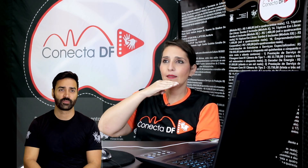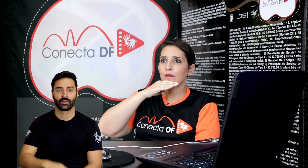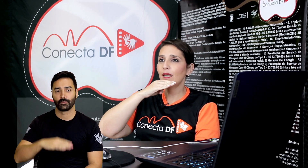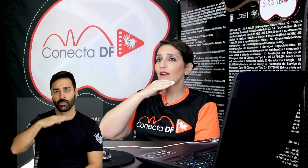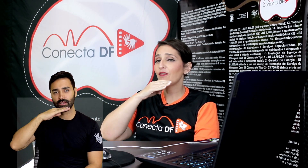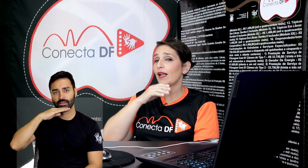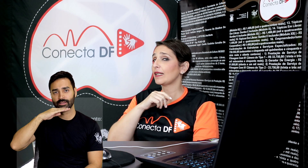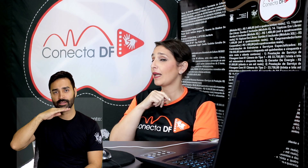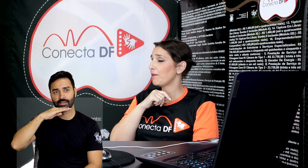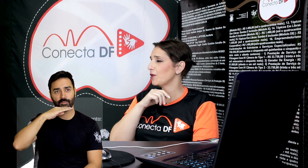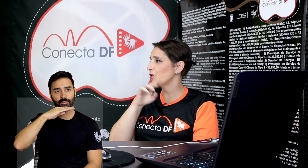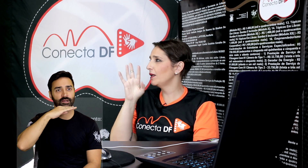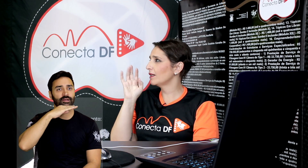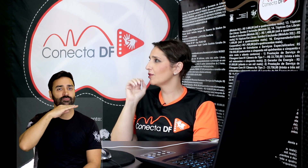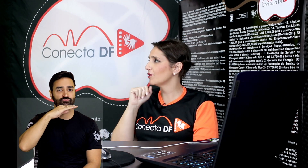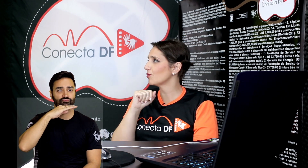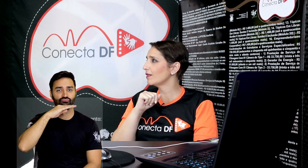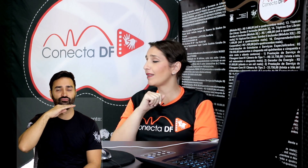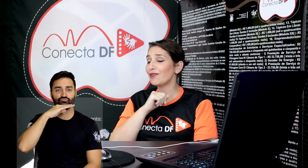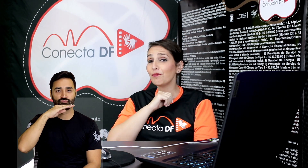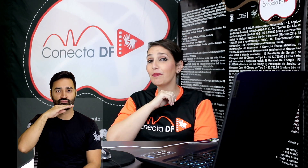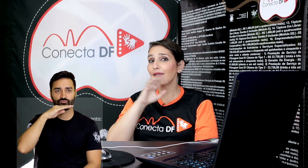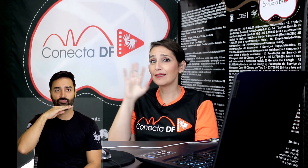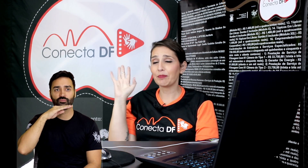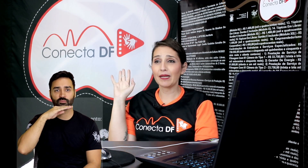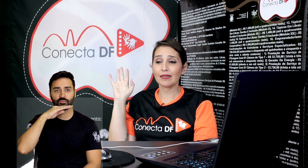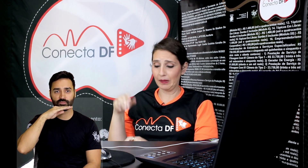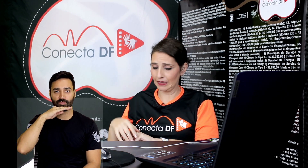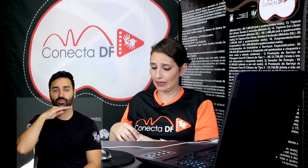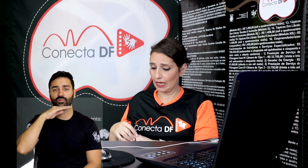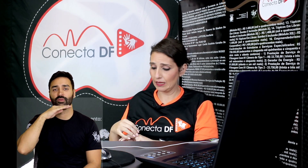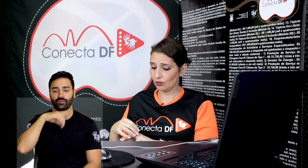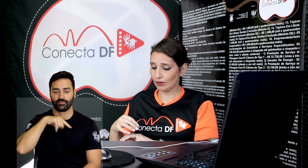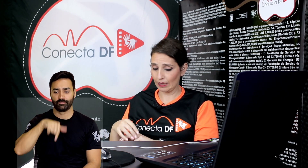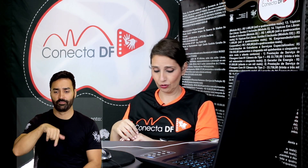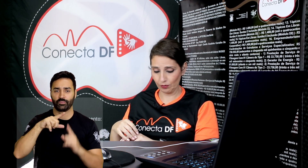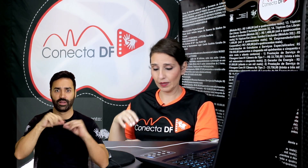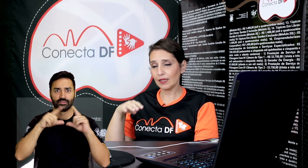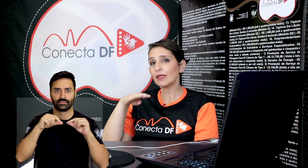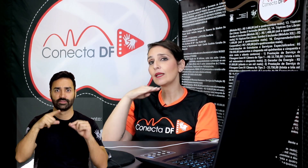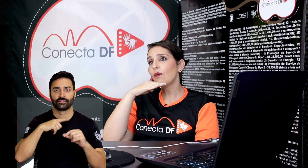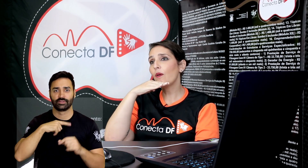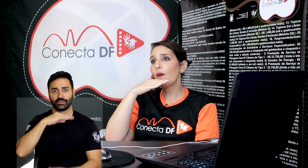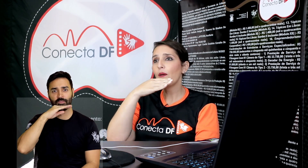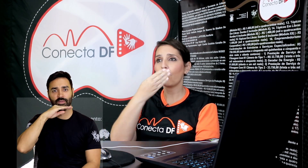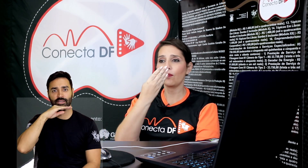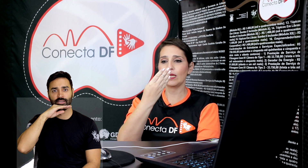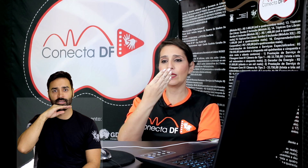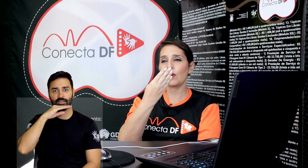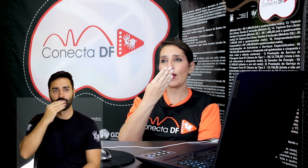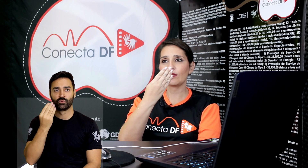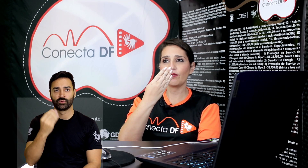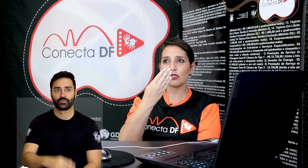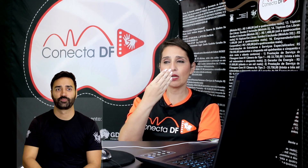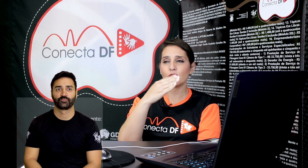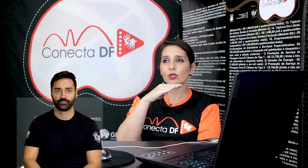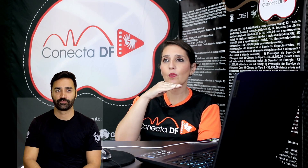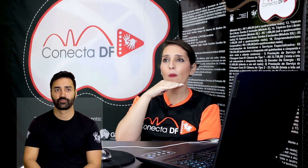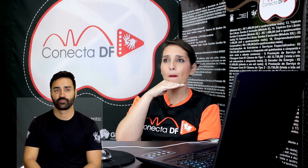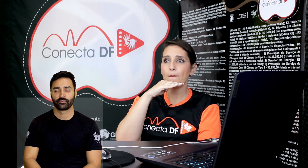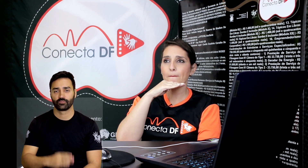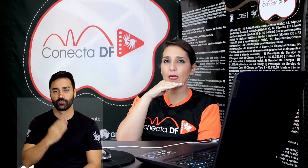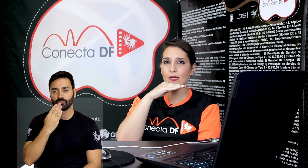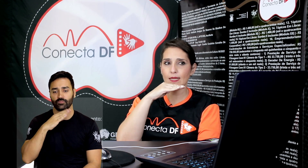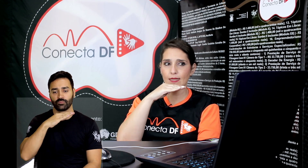Manga. Manga, falar tá na época de manga, gente. O que tem de manga espalhado pela cidade não tá no gibi. Então, ó, com o dedo em 4